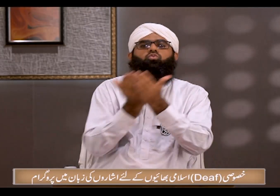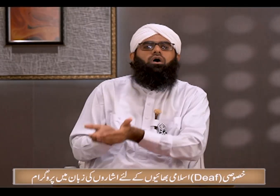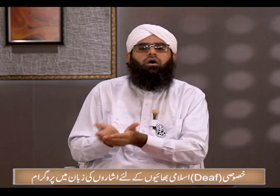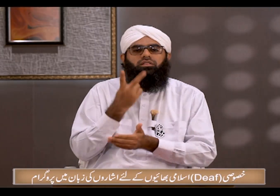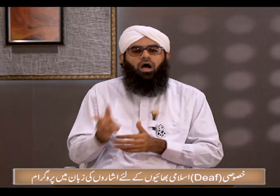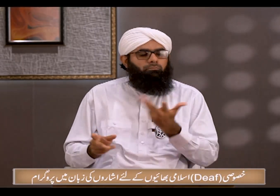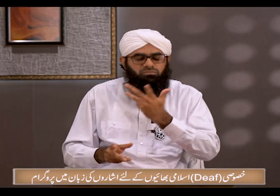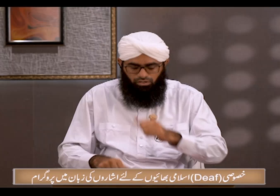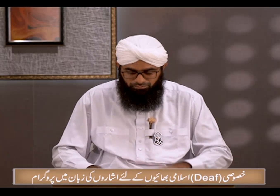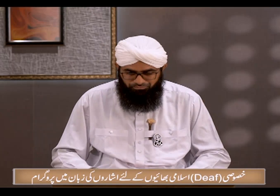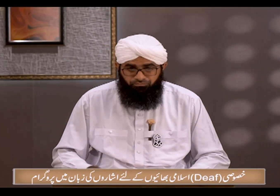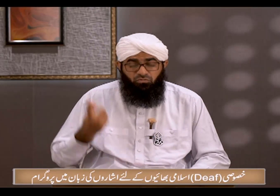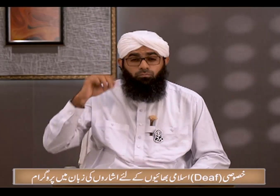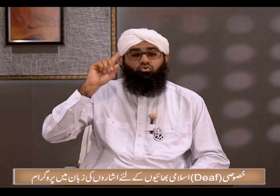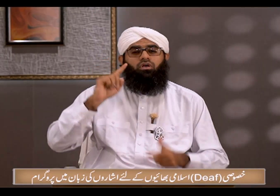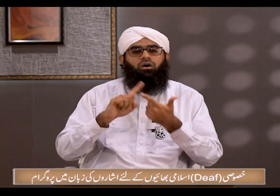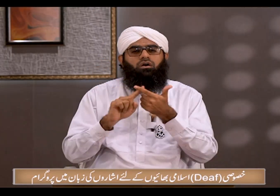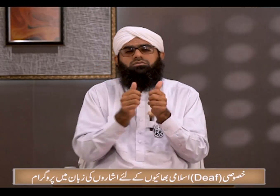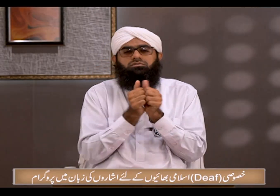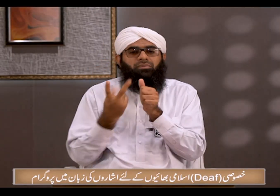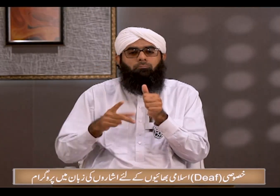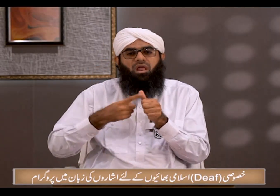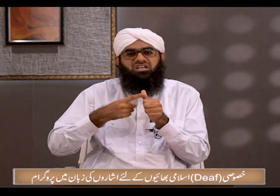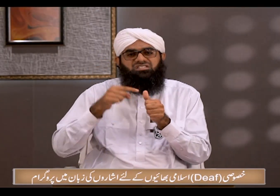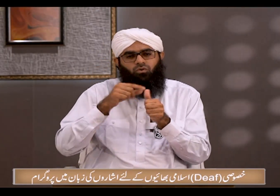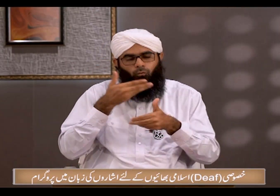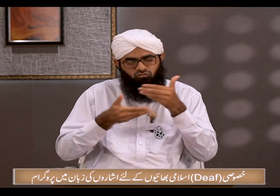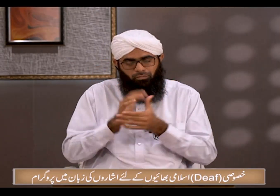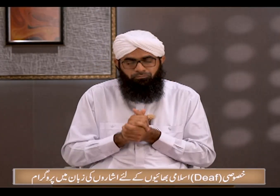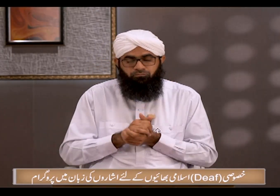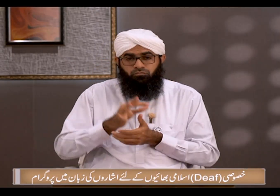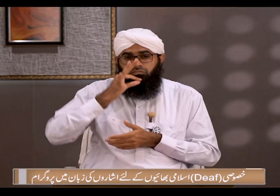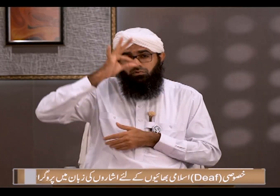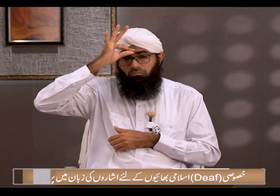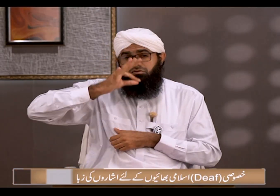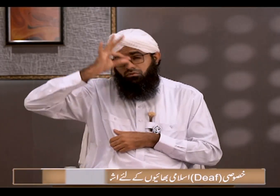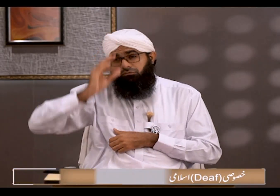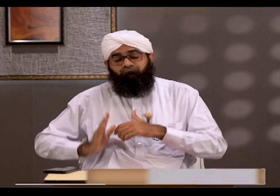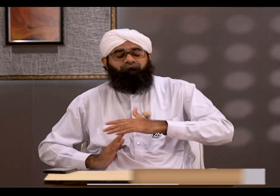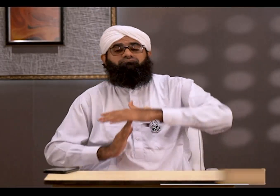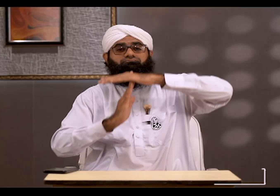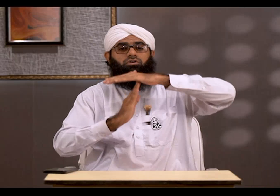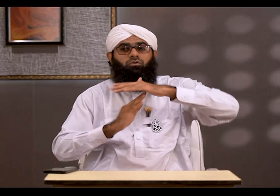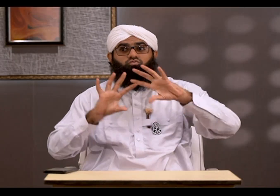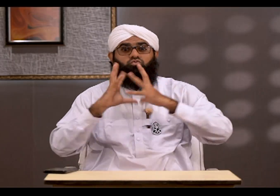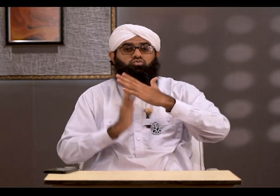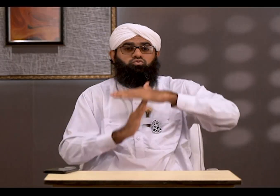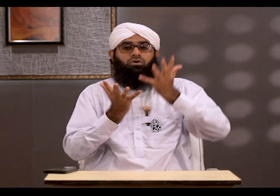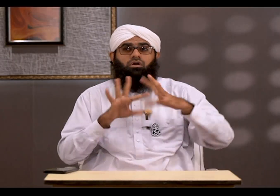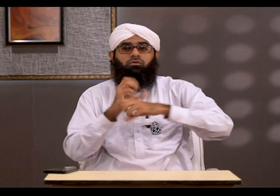سیدنا انس بن مالک رضی اللہ عنہ بیان کرتے ہیں کہ نبیوں کے سلطان سردار دو جہان صلی اللہ علیہ وآلہ